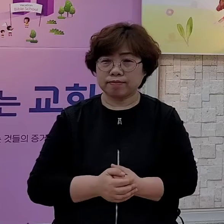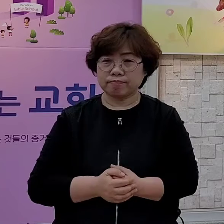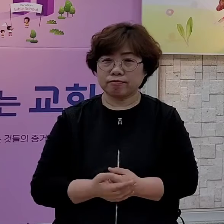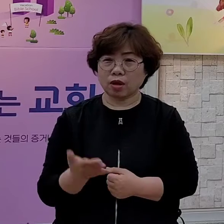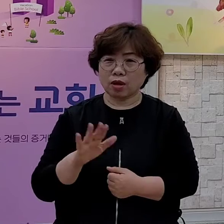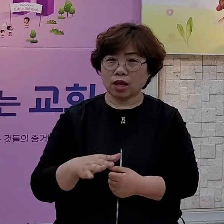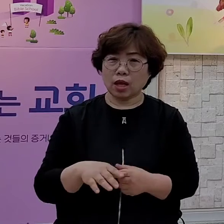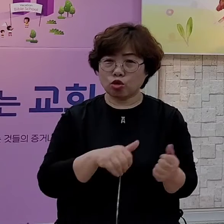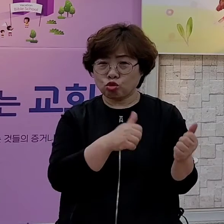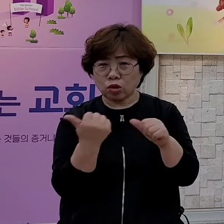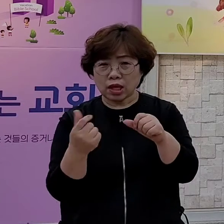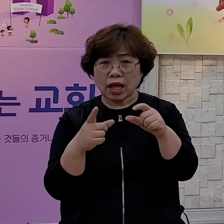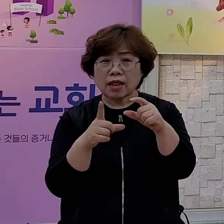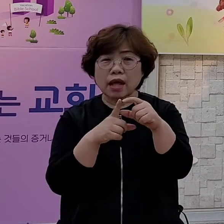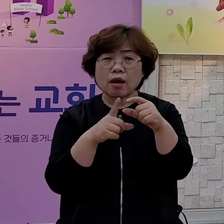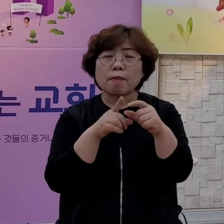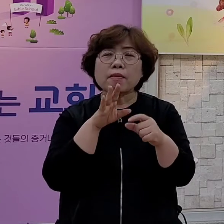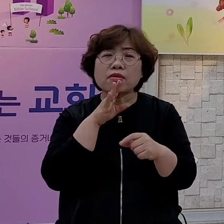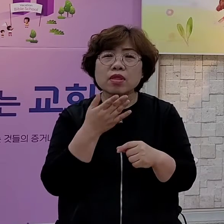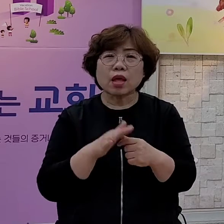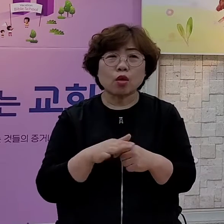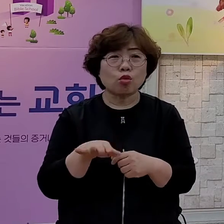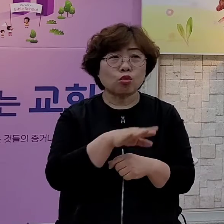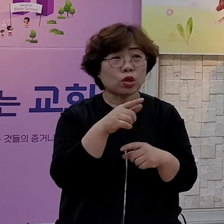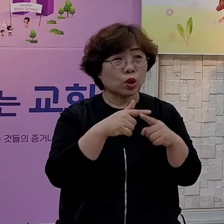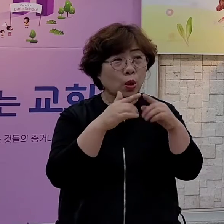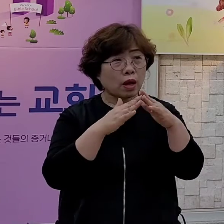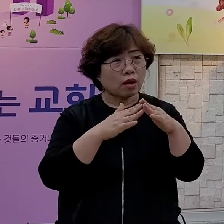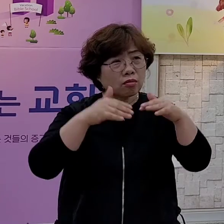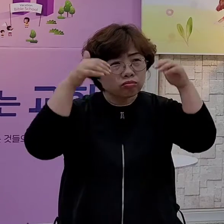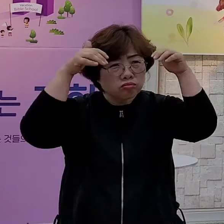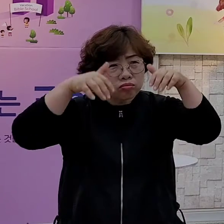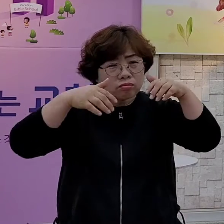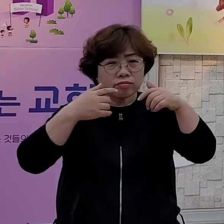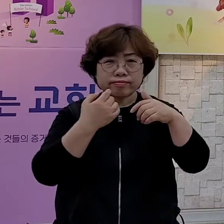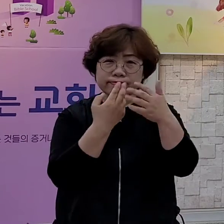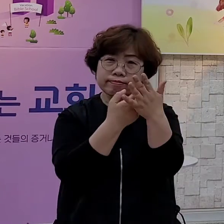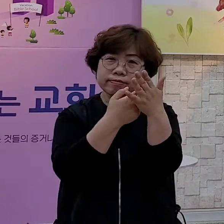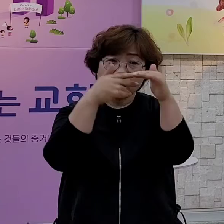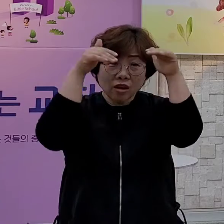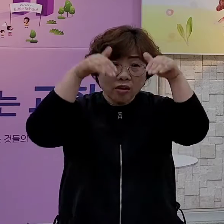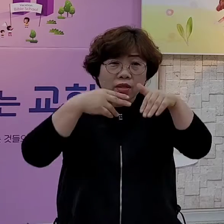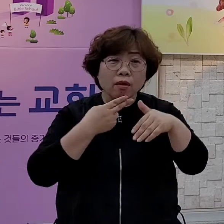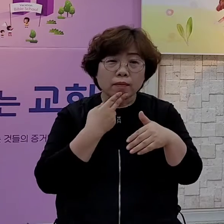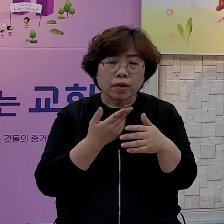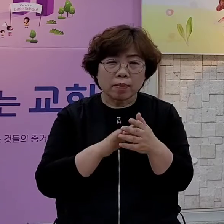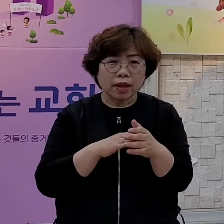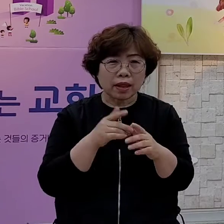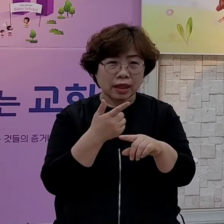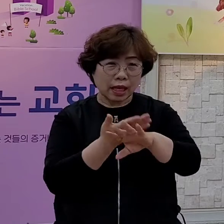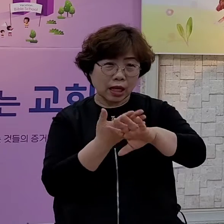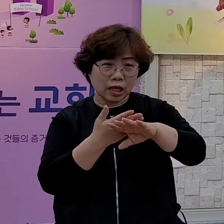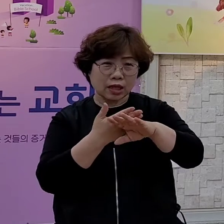여러분, 우리 교회는 커튼이 없는데, 저 커튼은 빛깔이 죽었어.